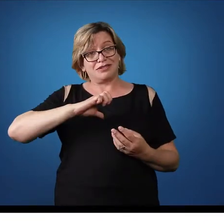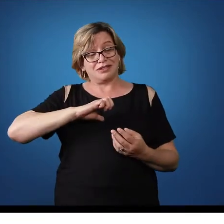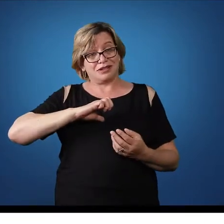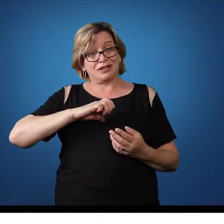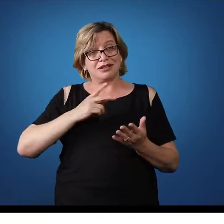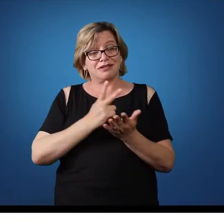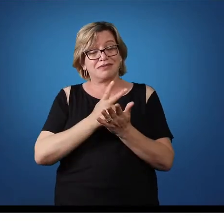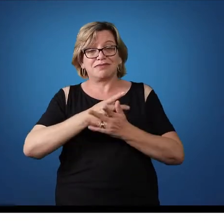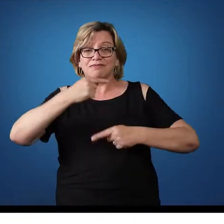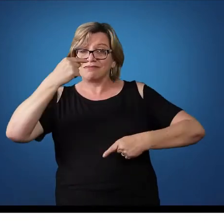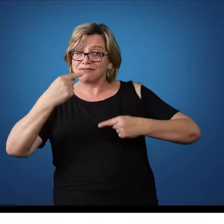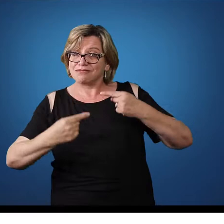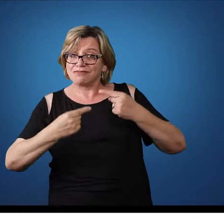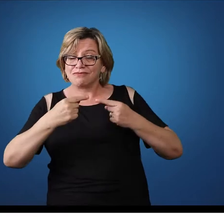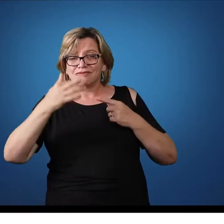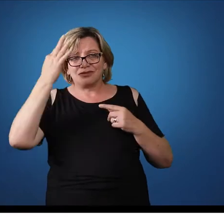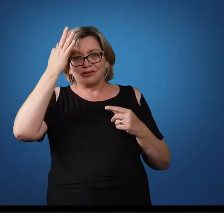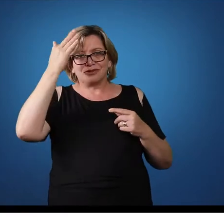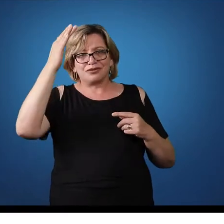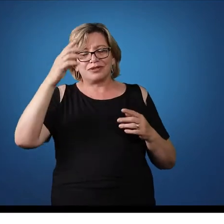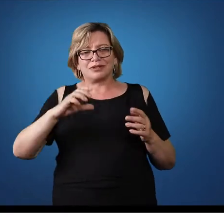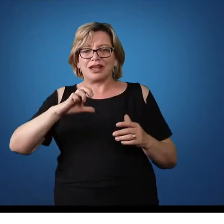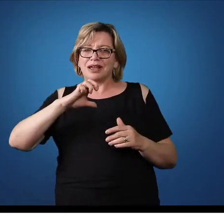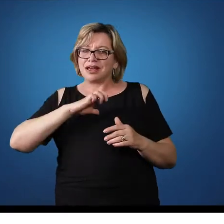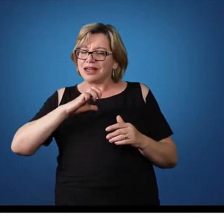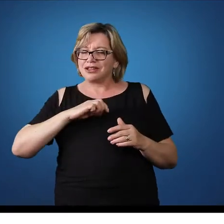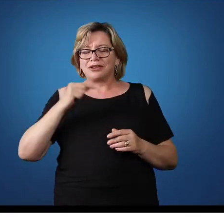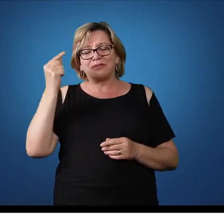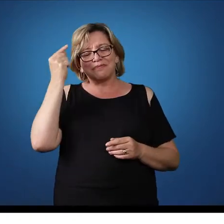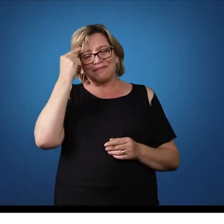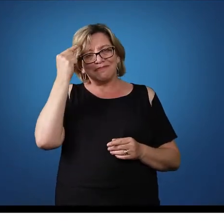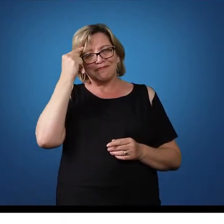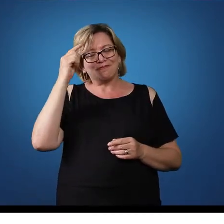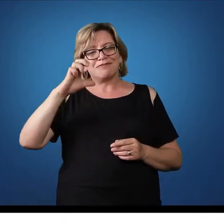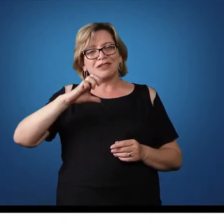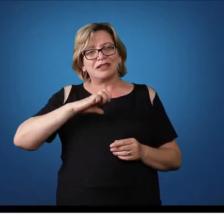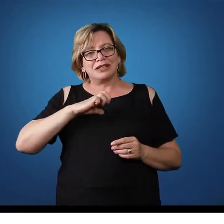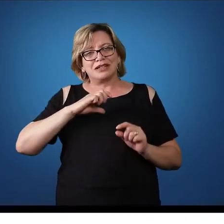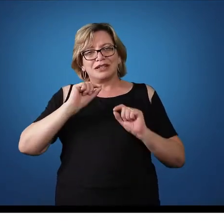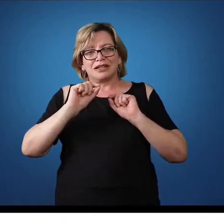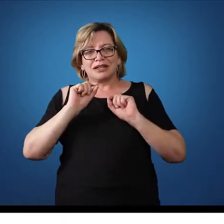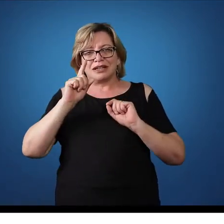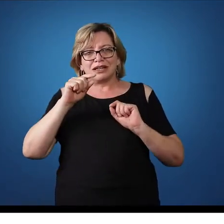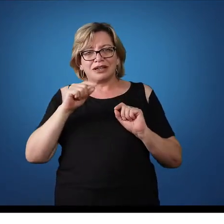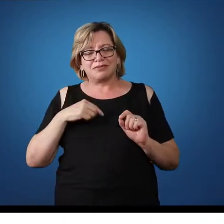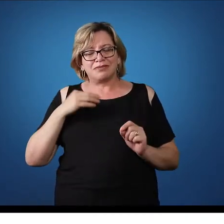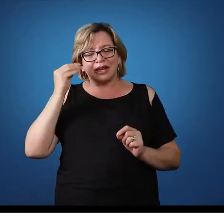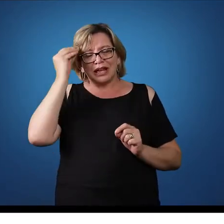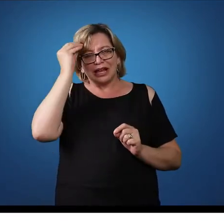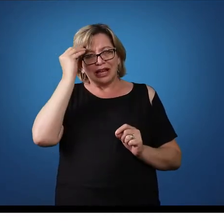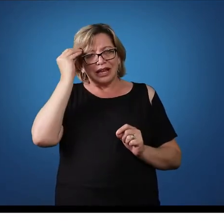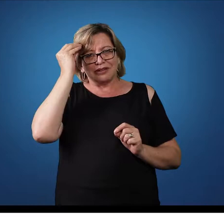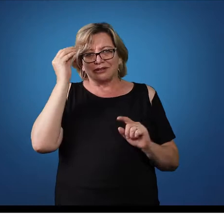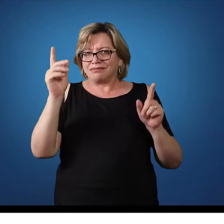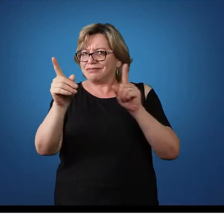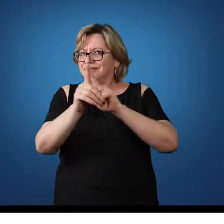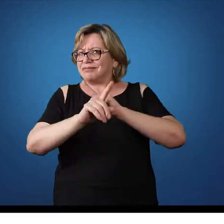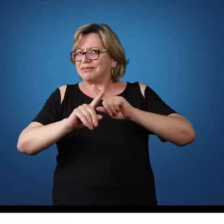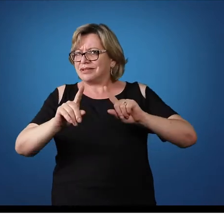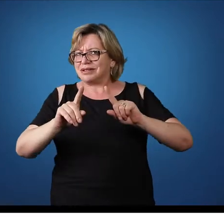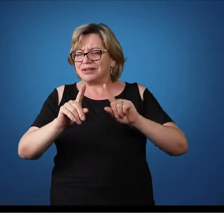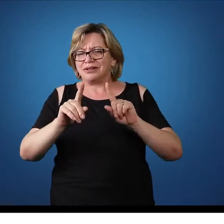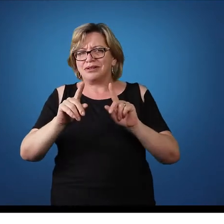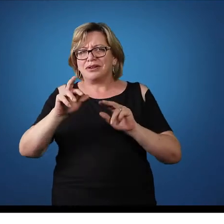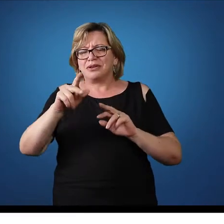em filosofia. A ética, a reflexão ética, é justamente uma reflexão. Ela não é,